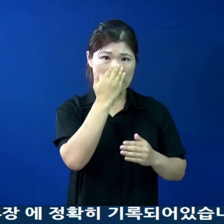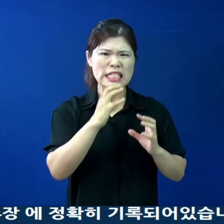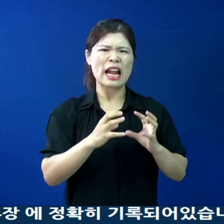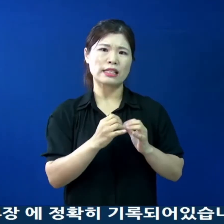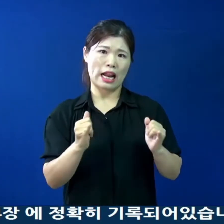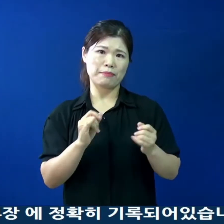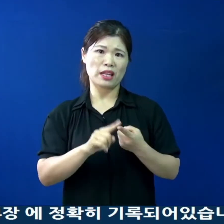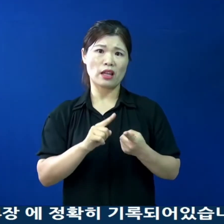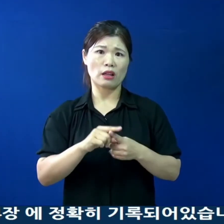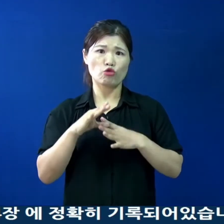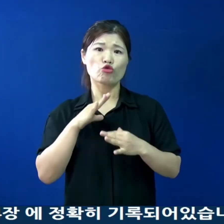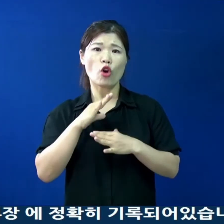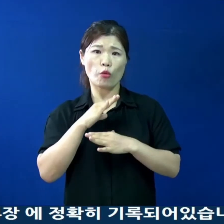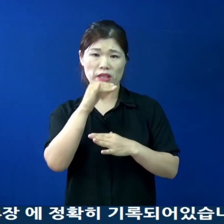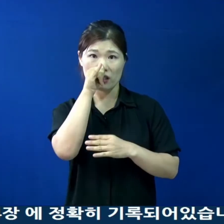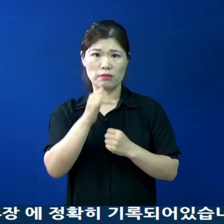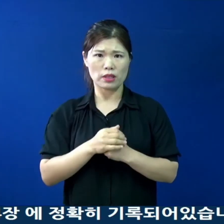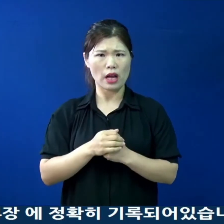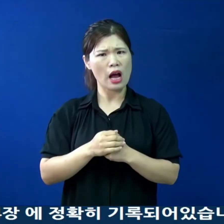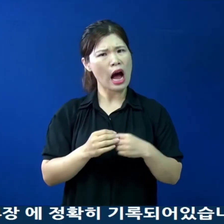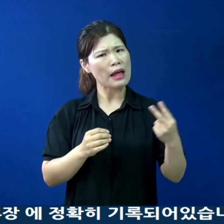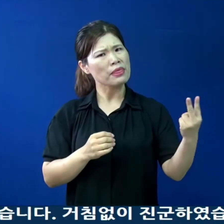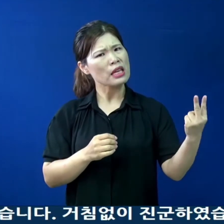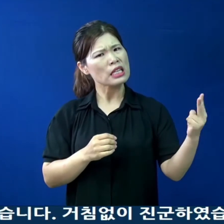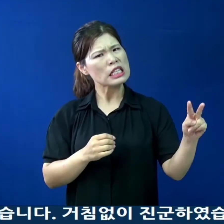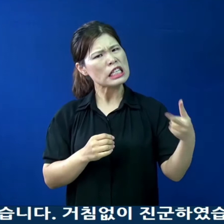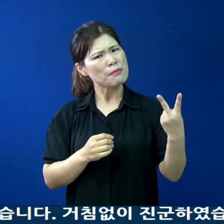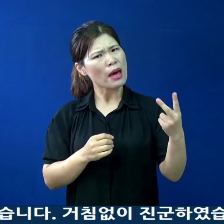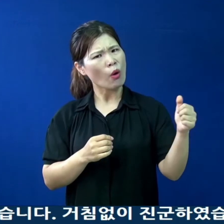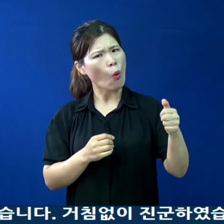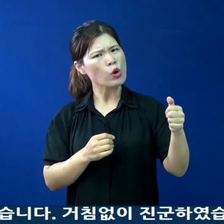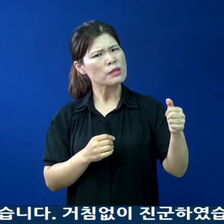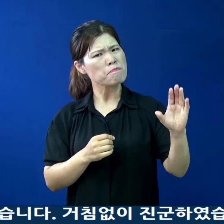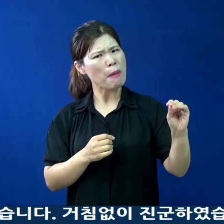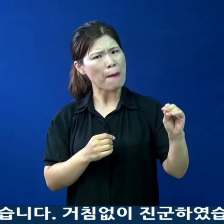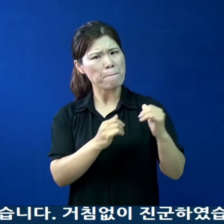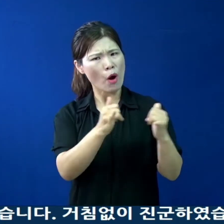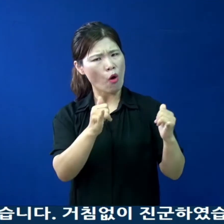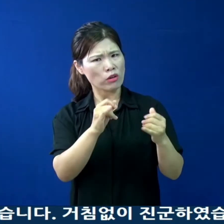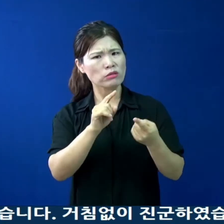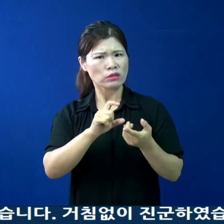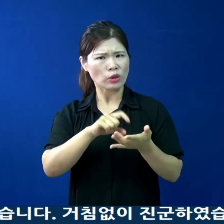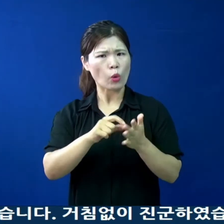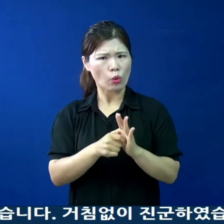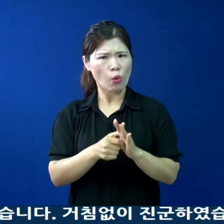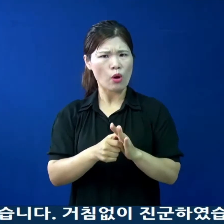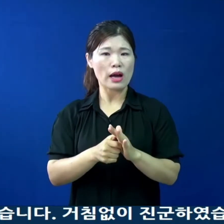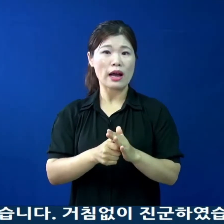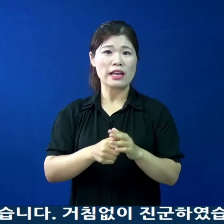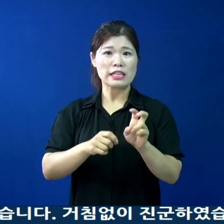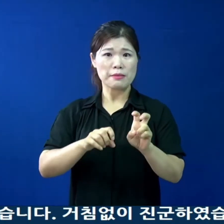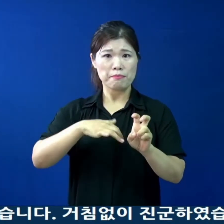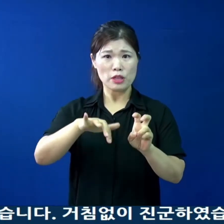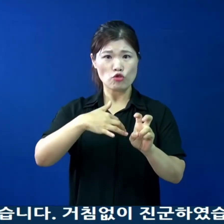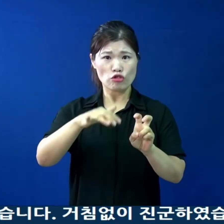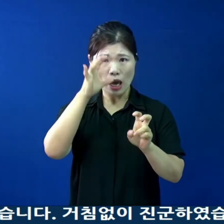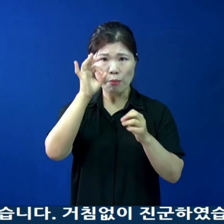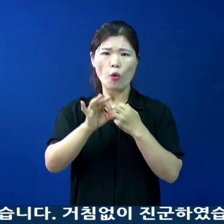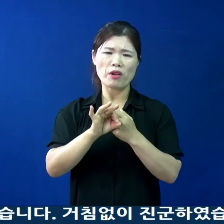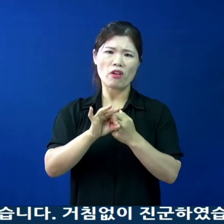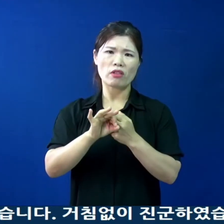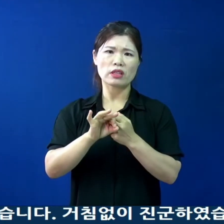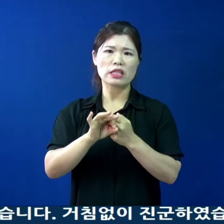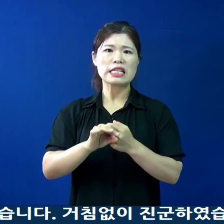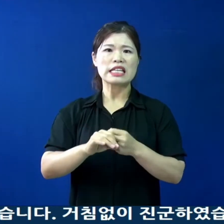두려움을 느끼게 되었습니다. 한 200만, 250만. 여러분, 민수기 22장 11절에는 지면을 덮었다는 표현이